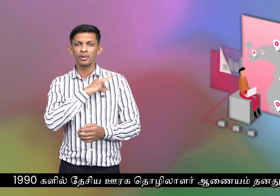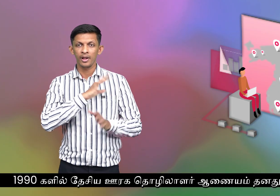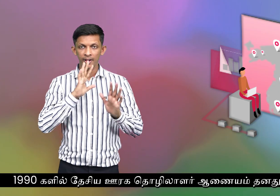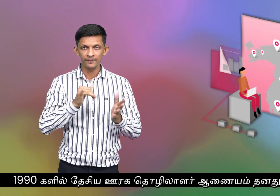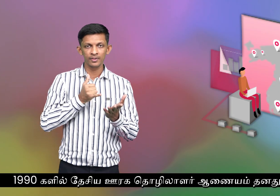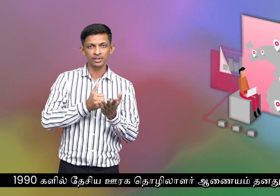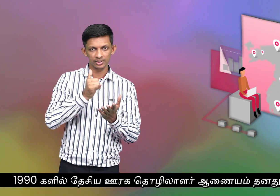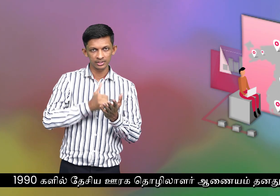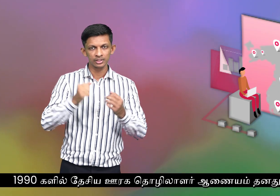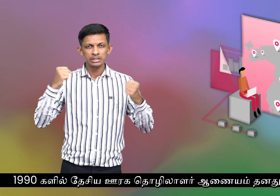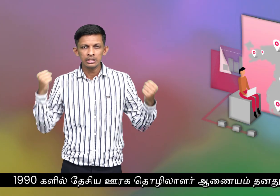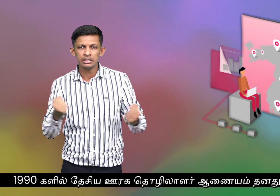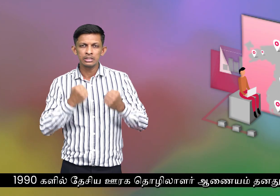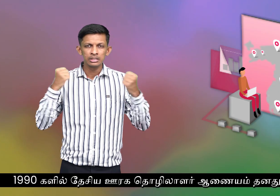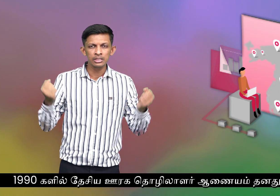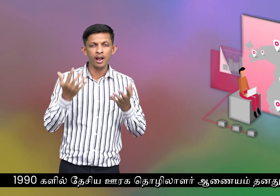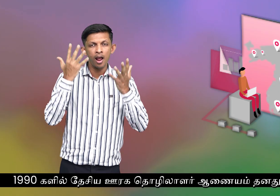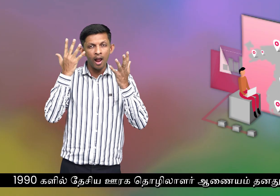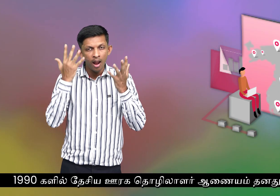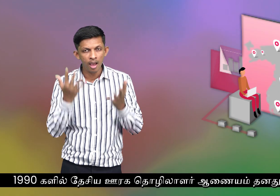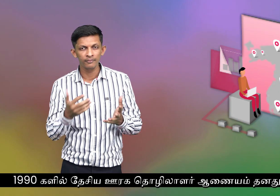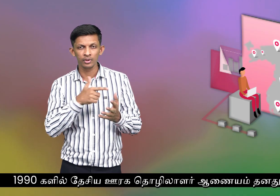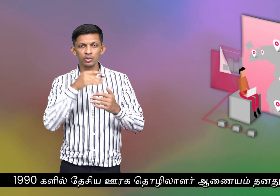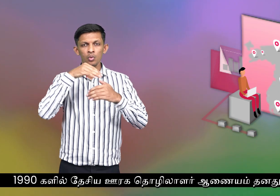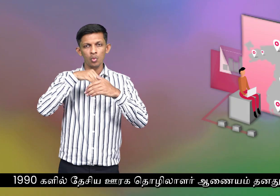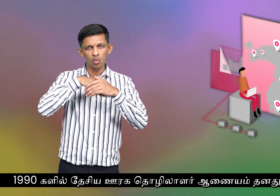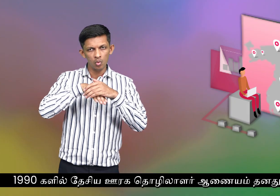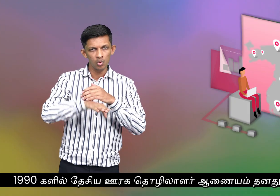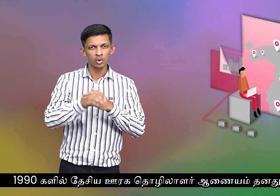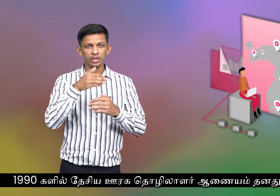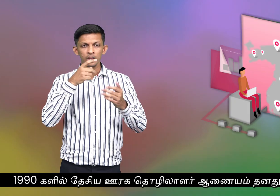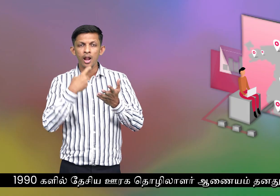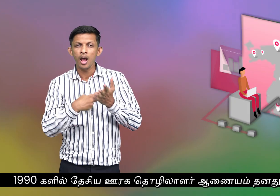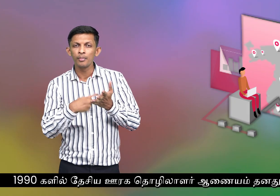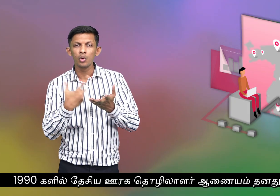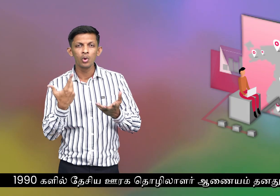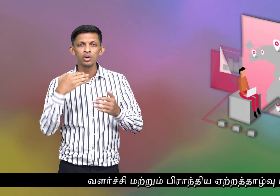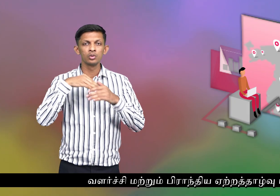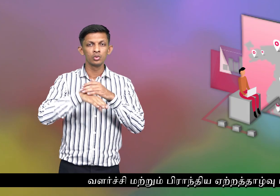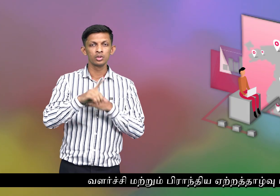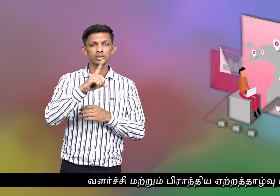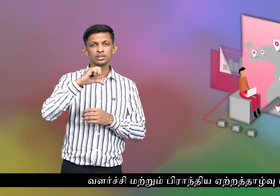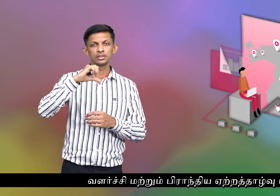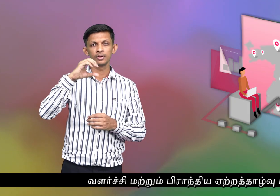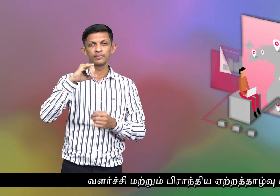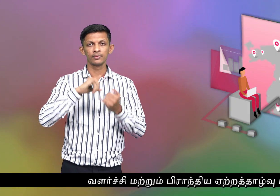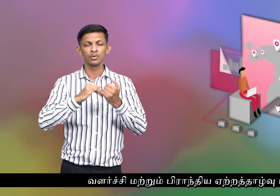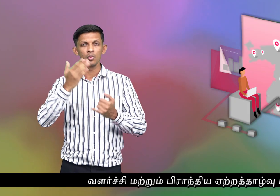1990களில் தேசிய ஊரக தொழிலாளர் ஆணையம் தனது அறிக்கையில் சமச்சீரற்ற வளர்ச்சி மற்றும்